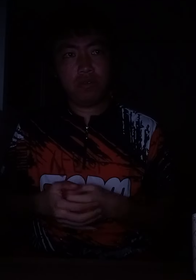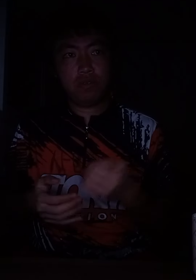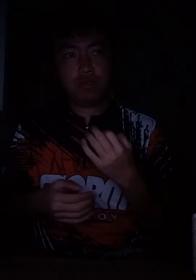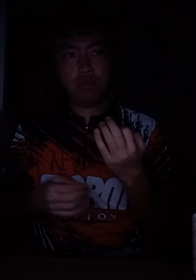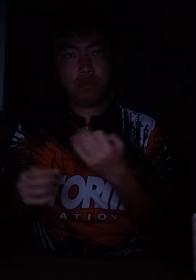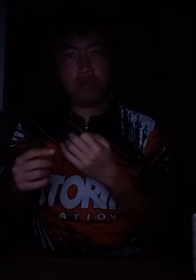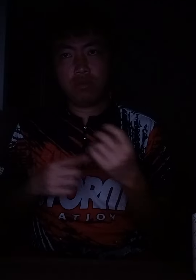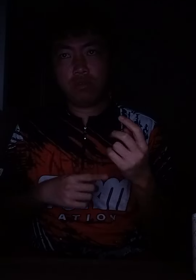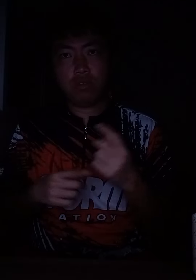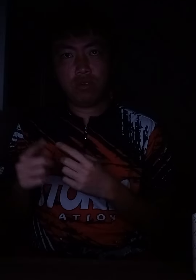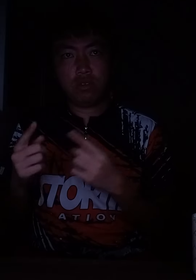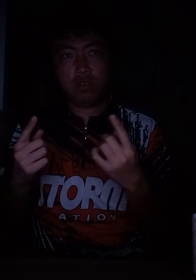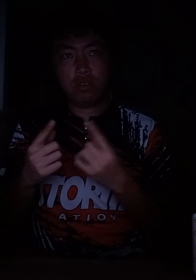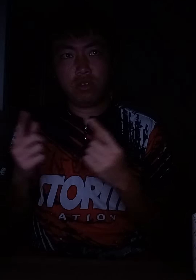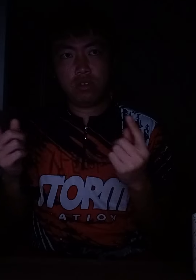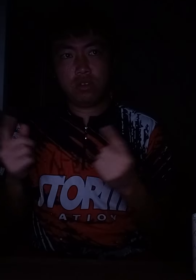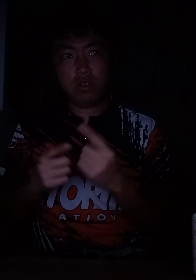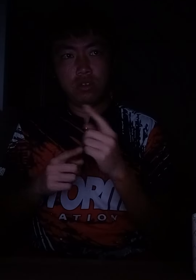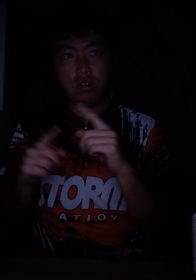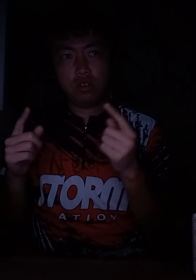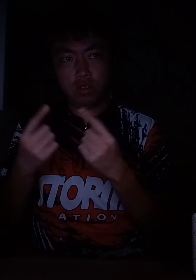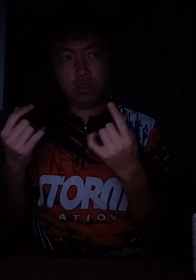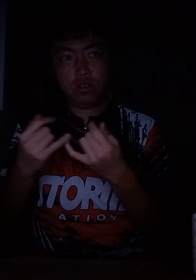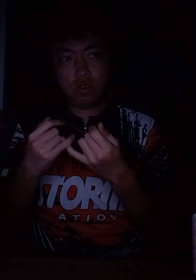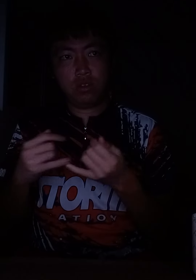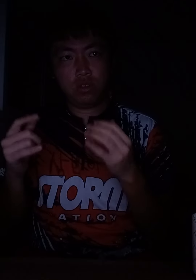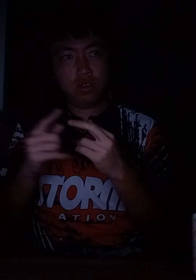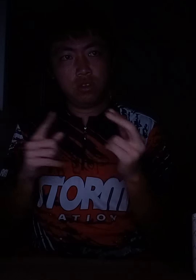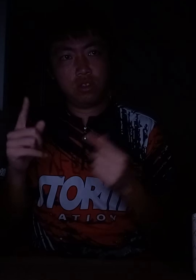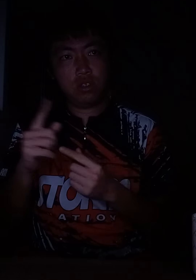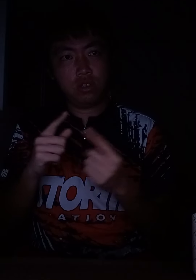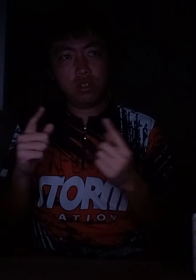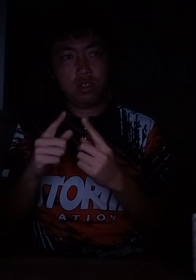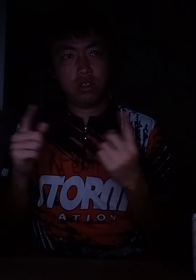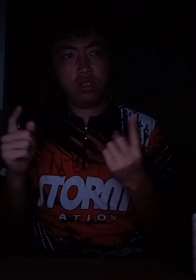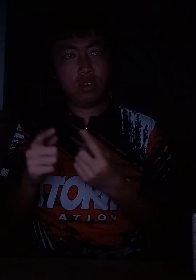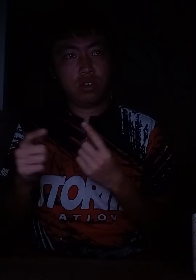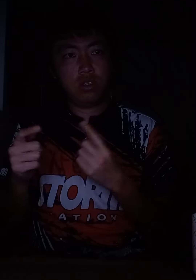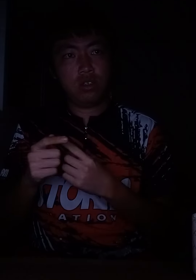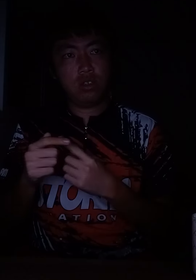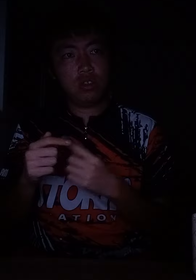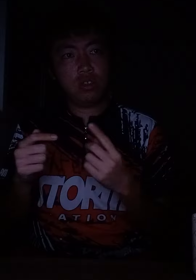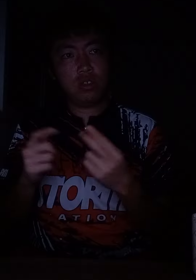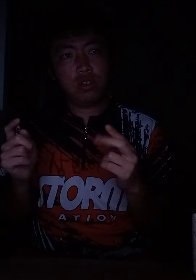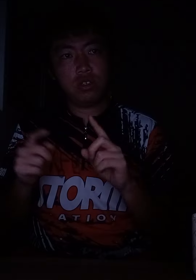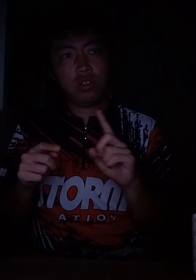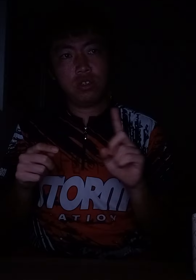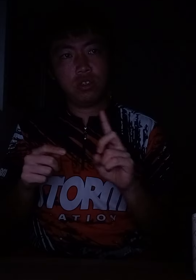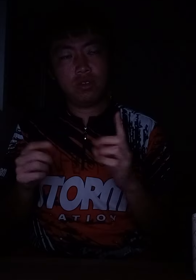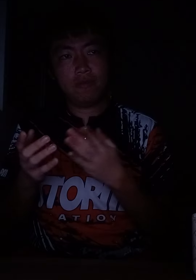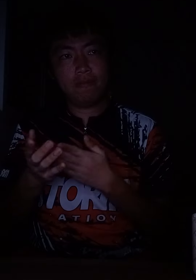때 본격 시행을 두고 좀 꼭 필요한 것 이런 거는 좀 미리 사전에 우리 시민들한테 좀 많이 알려줘야겠다든가